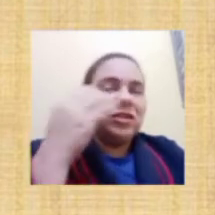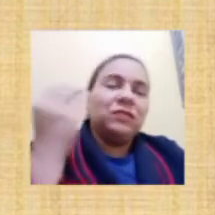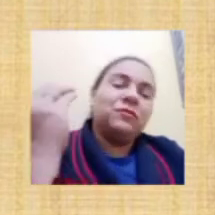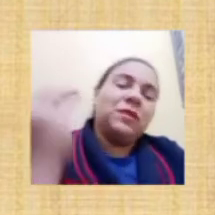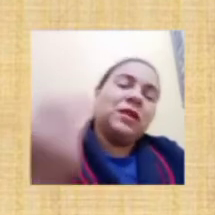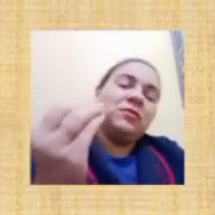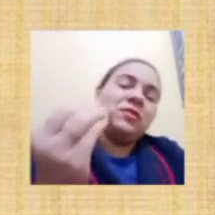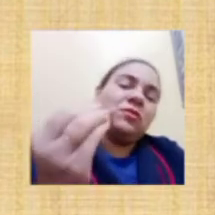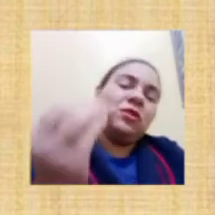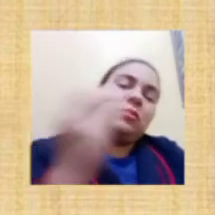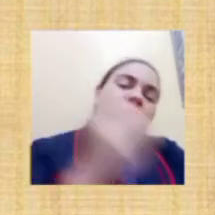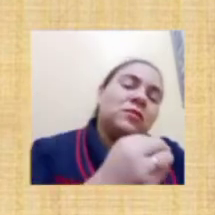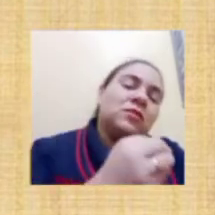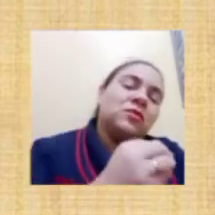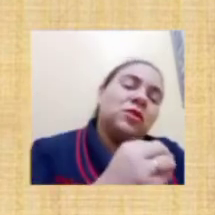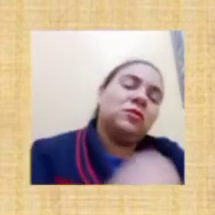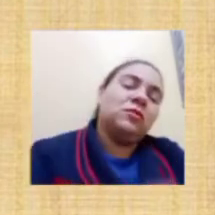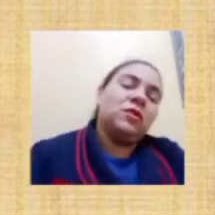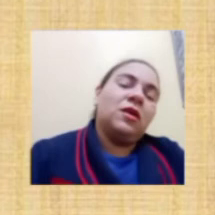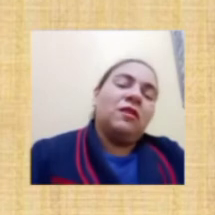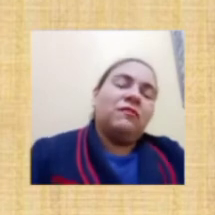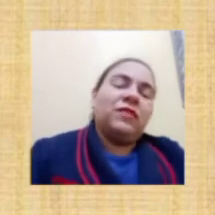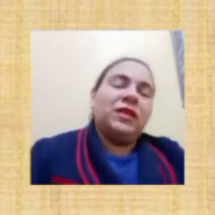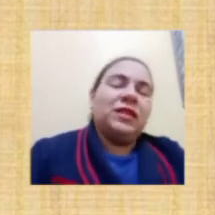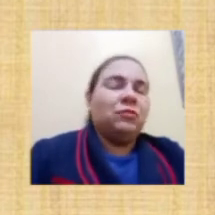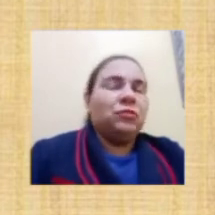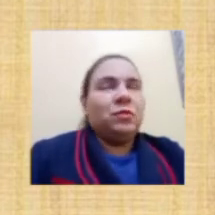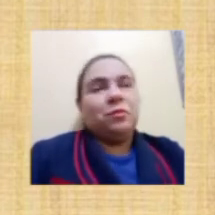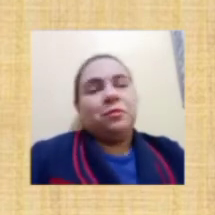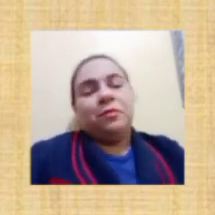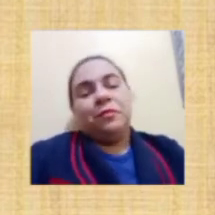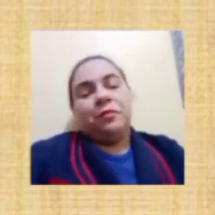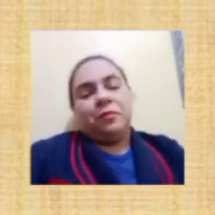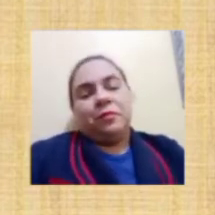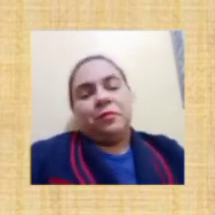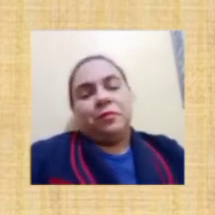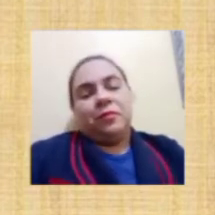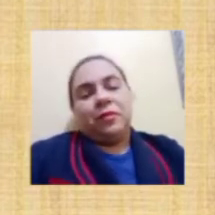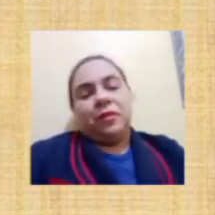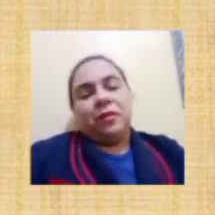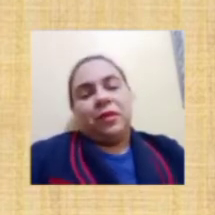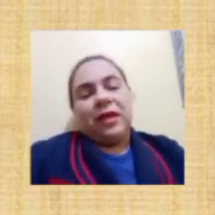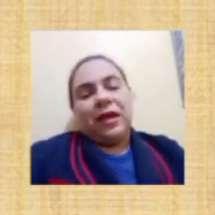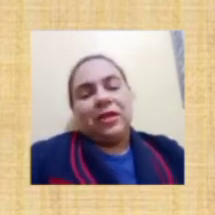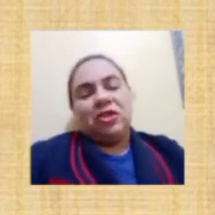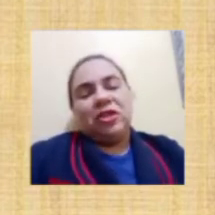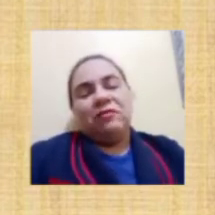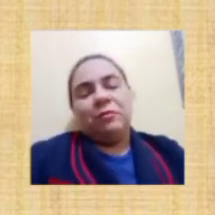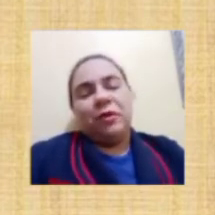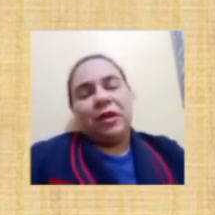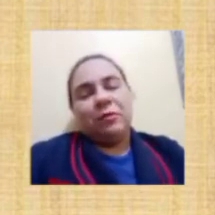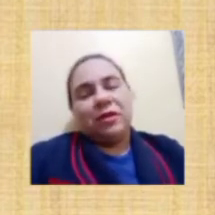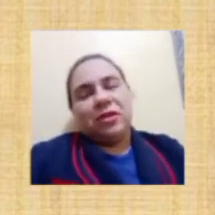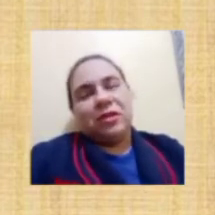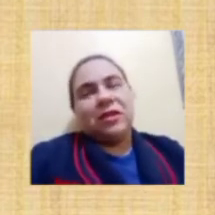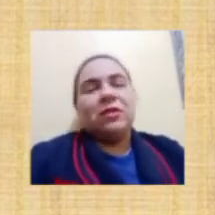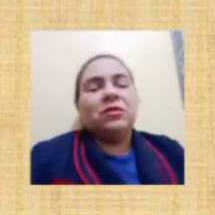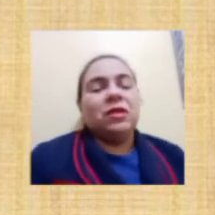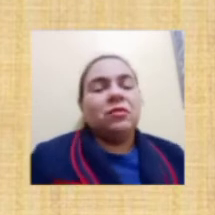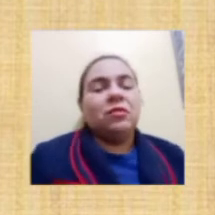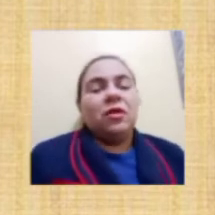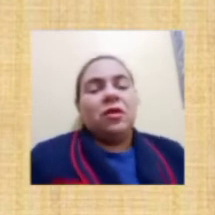29. Relevem aí. Bem, então nós temos agora o próximo passo, que é